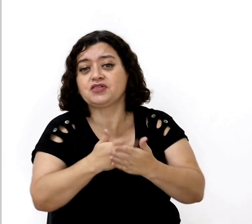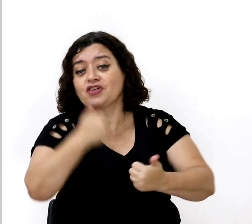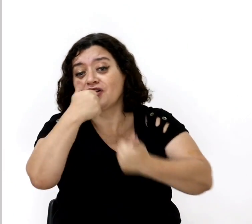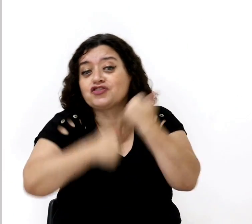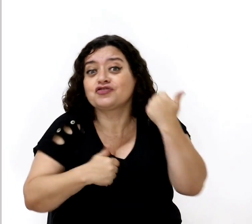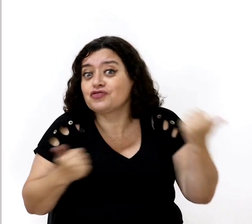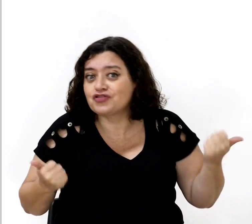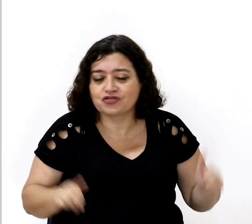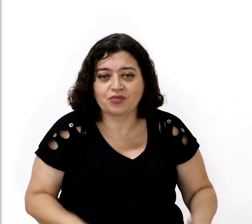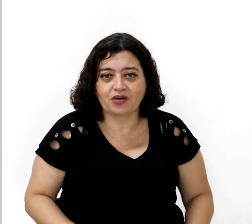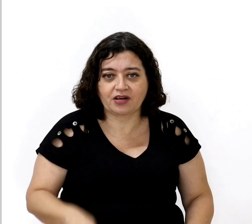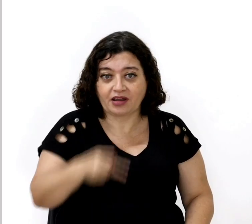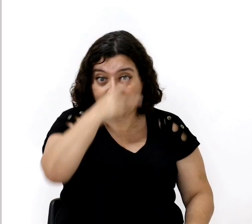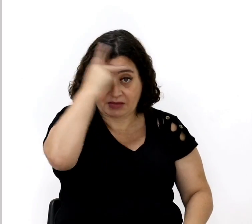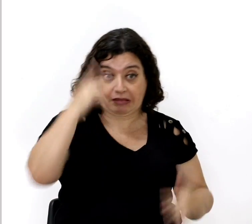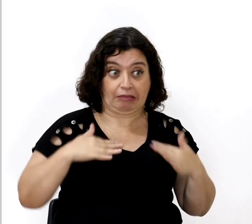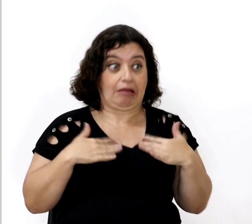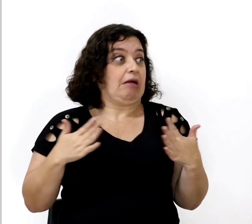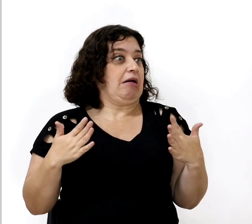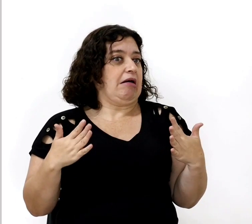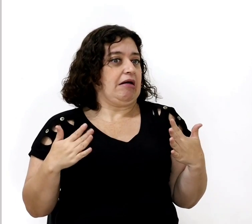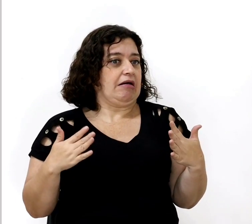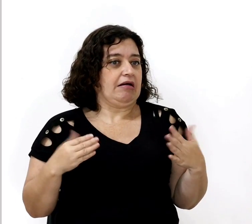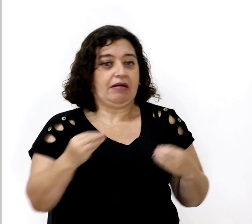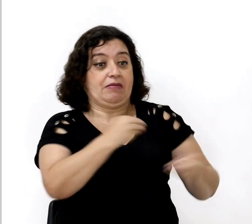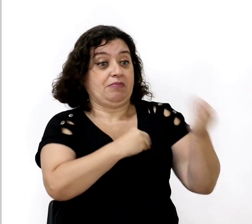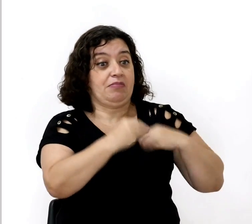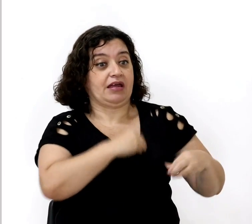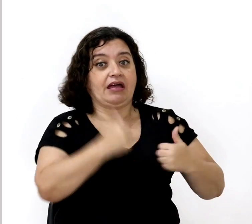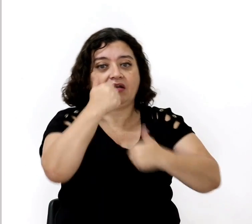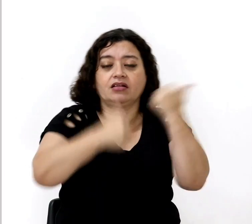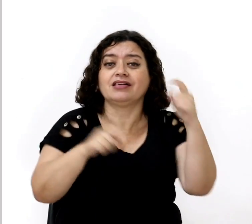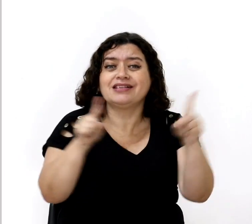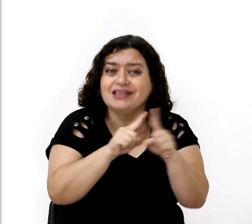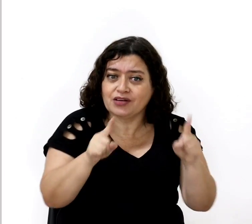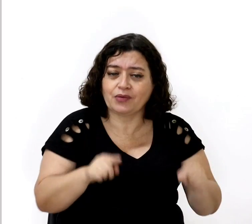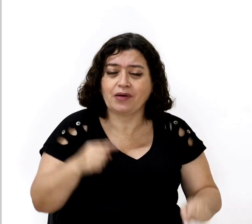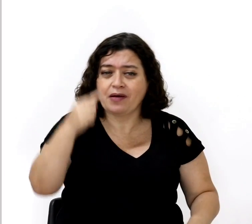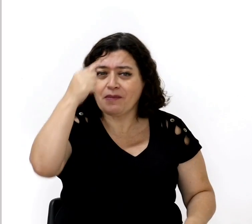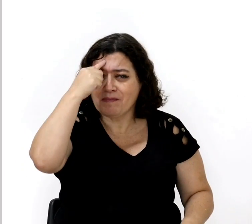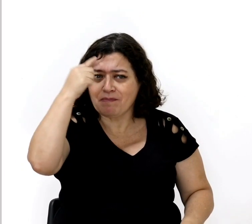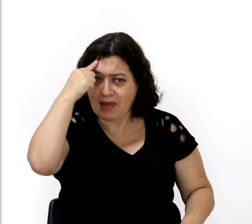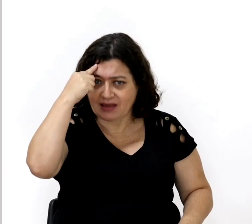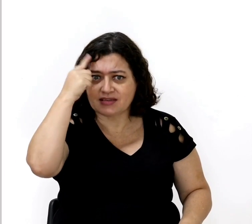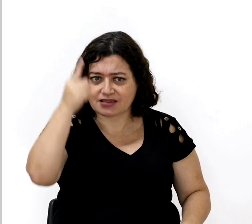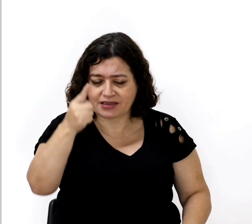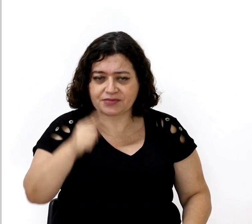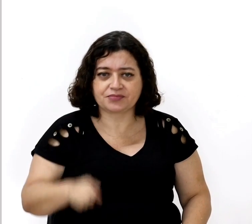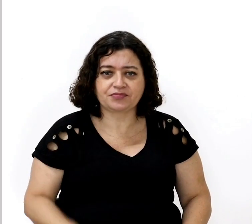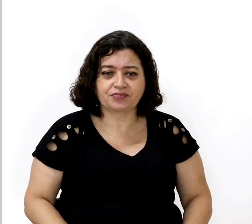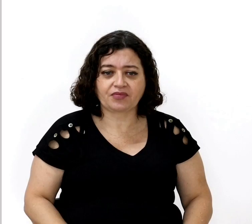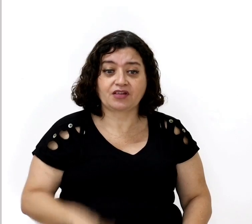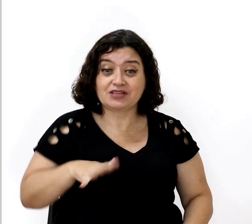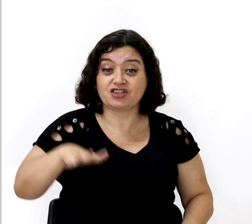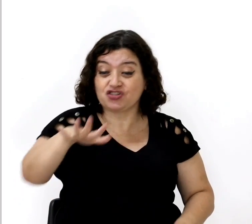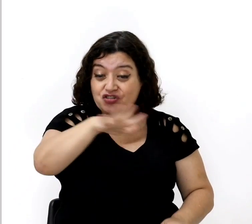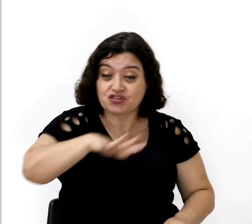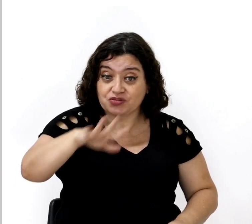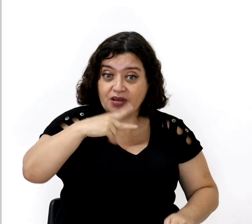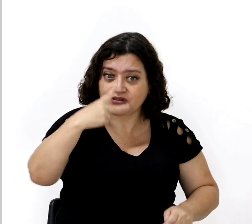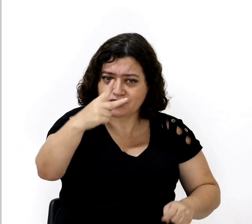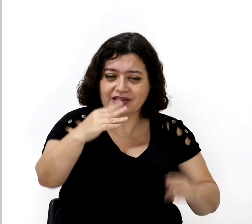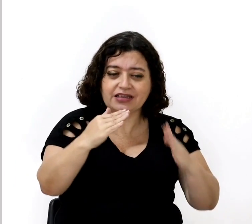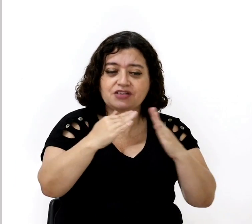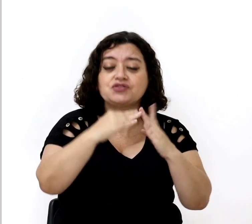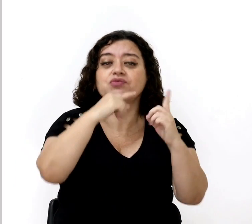futebol. Talvez alguém escandalize, porque tem alguns irmãos que ainda acham que é pecado o futebol, né? Mas imagine se você tivesse no espaço